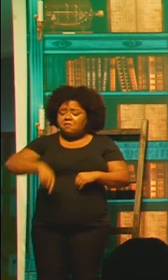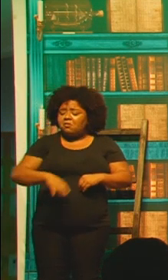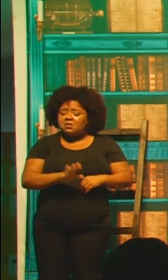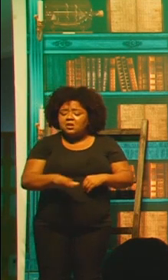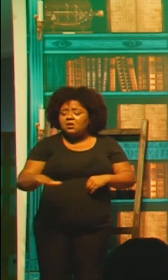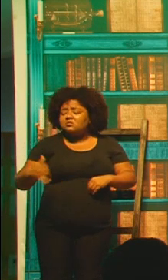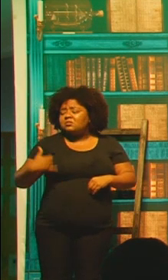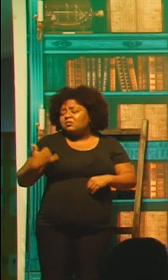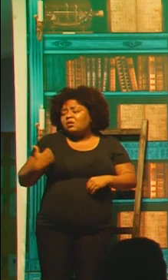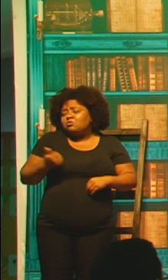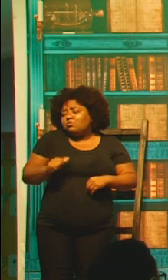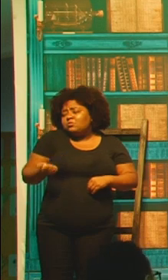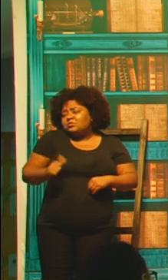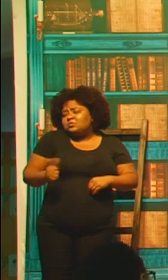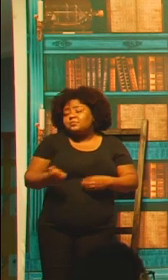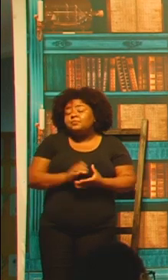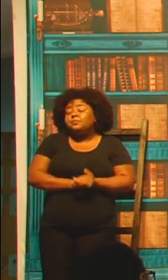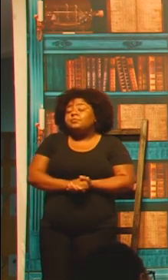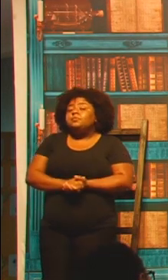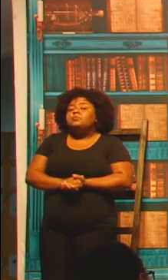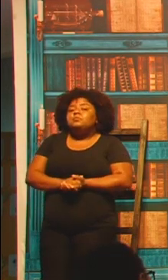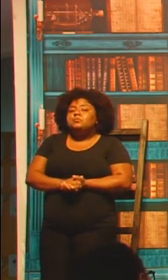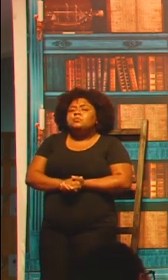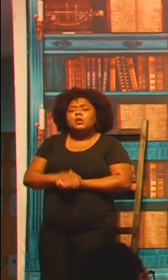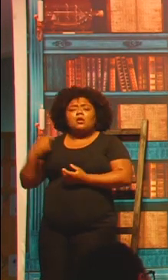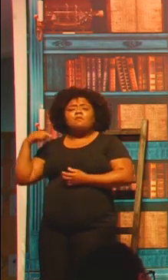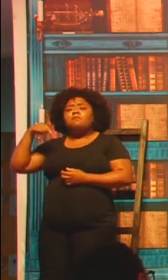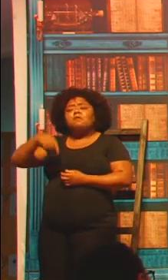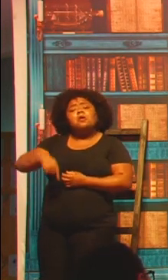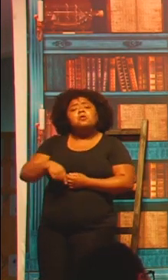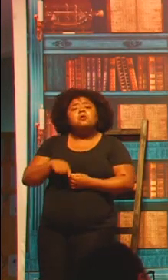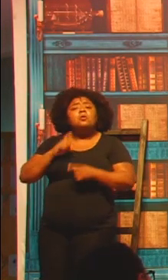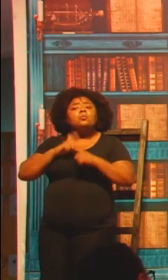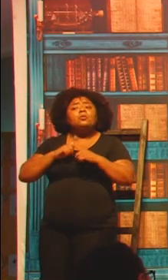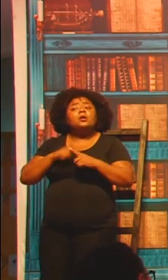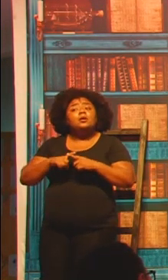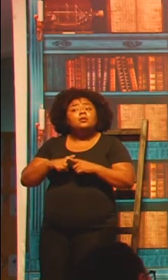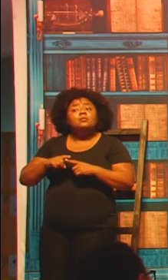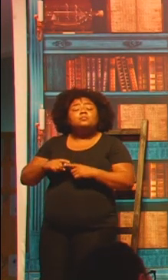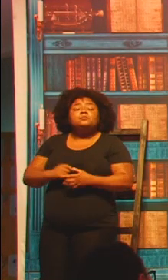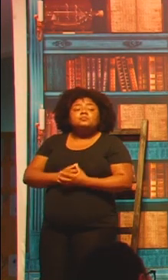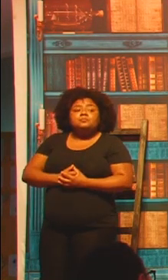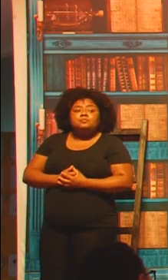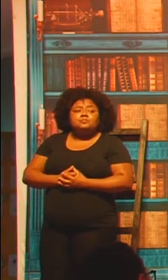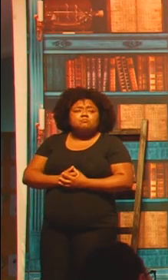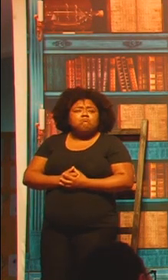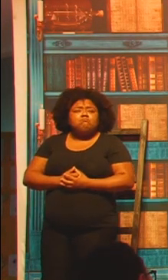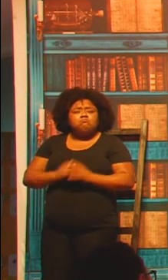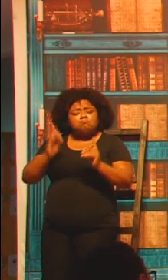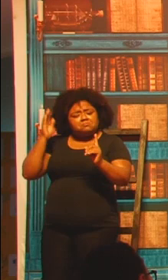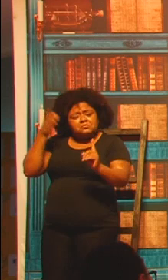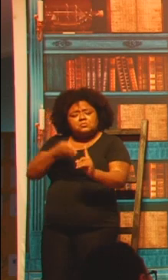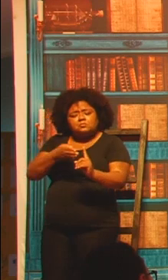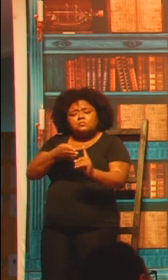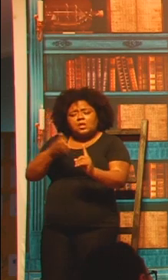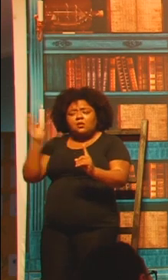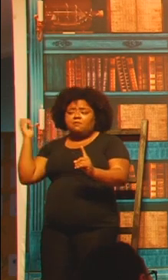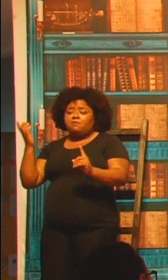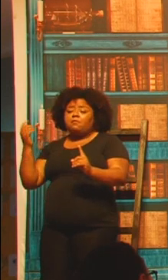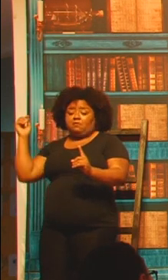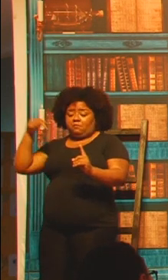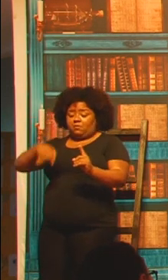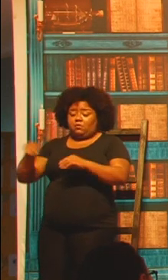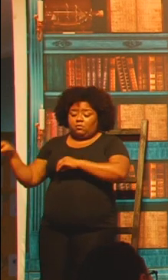11 anos de idade. E ele veio por um motivo específico. Só que o motivo pelo qual ele veio